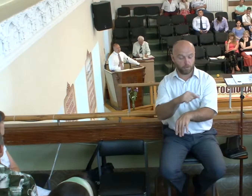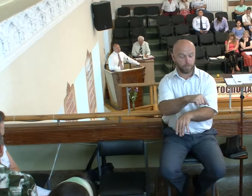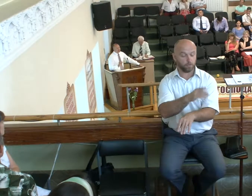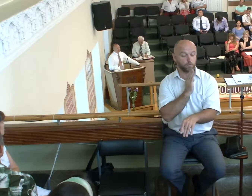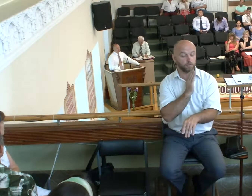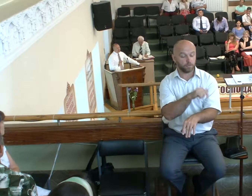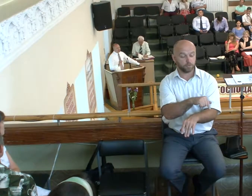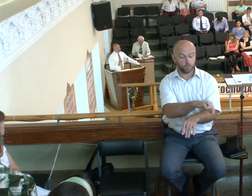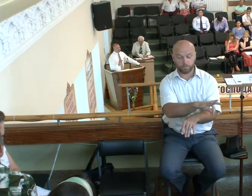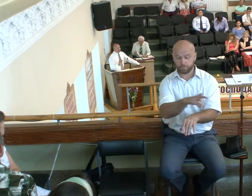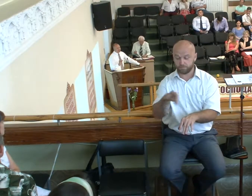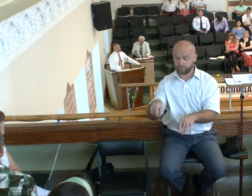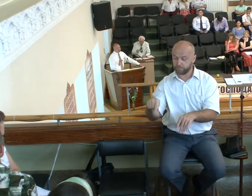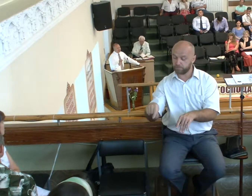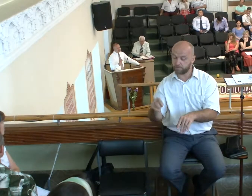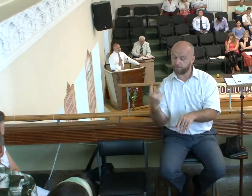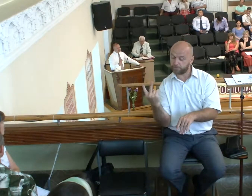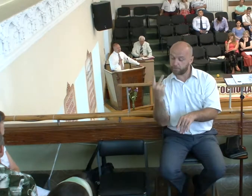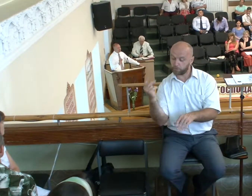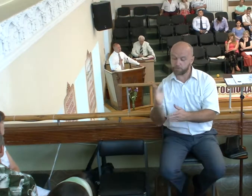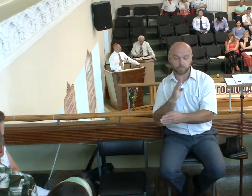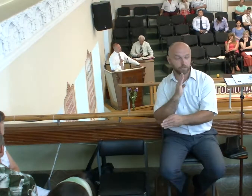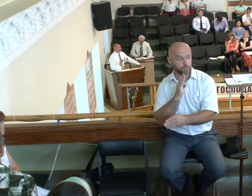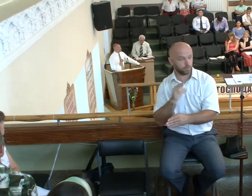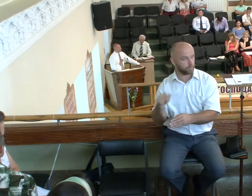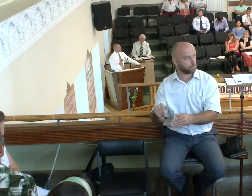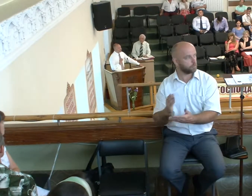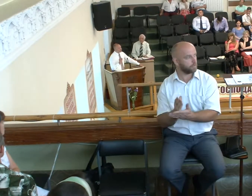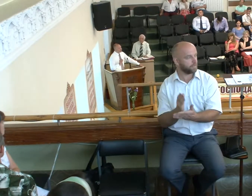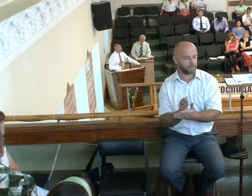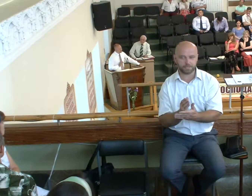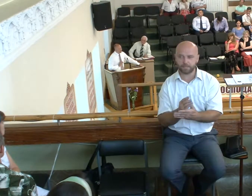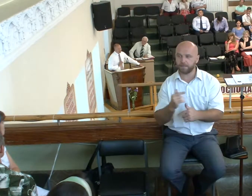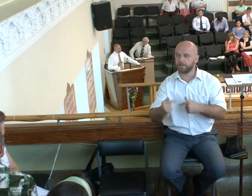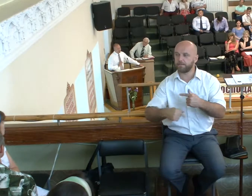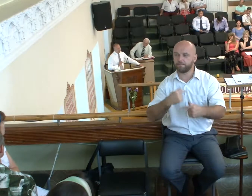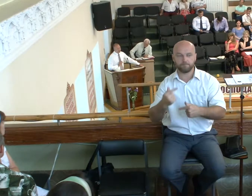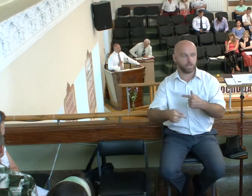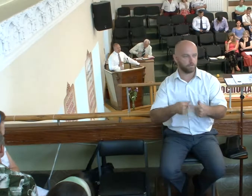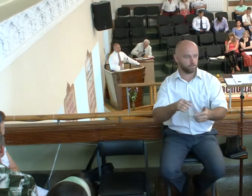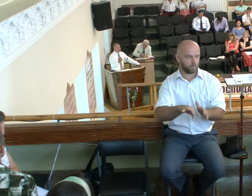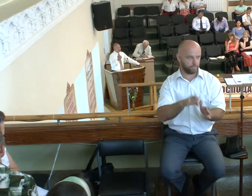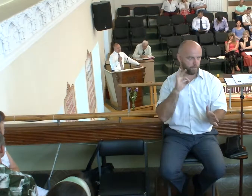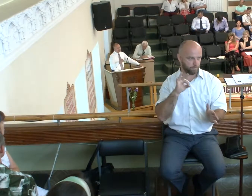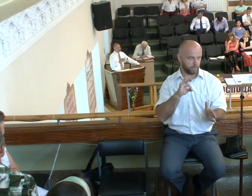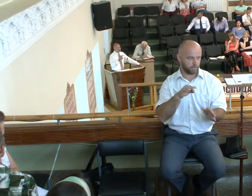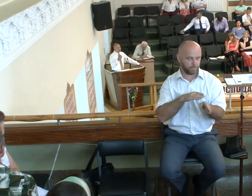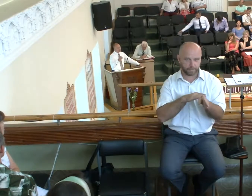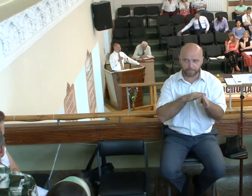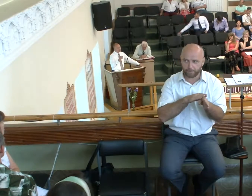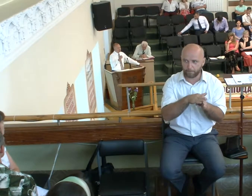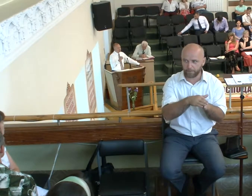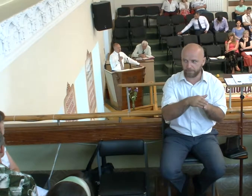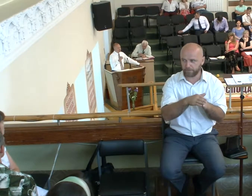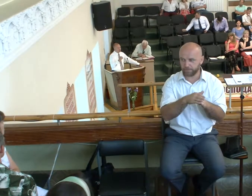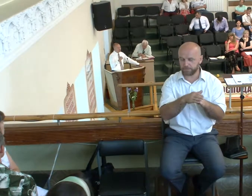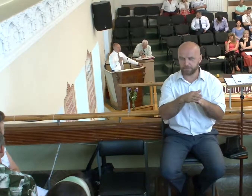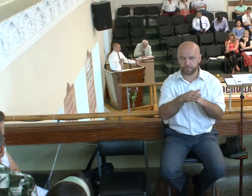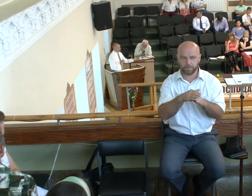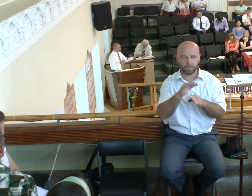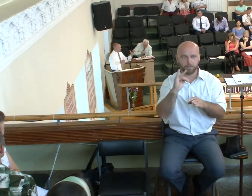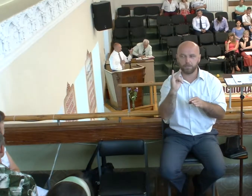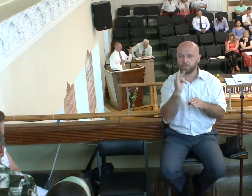подводит нас к мысли о том, что есть некий вечный выбор наполняться Иисусом